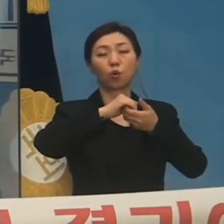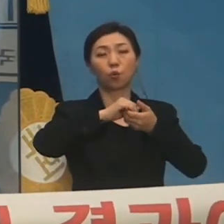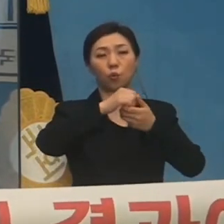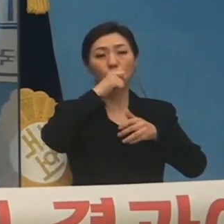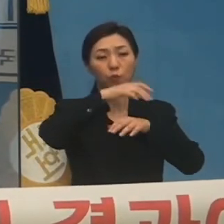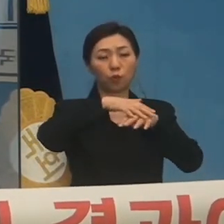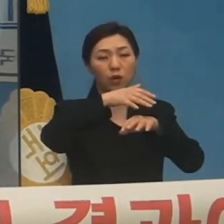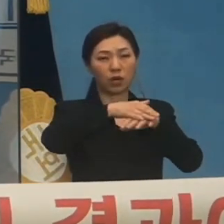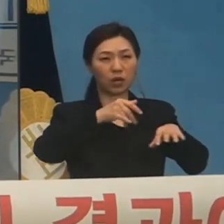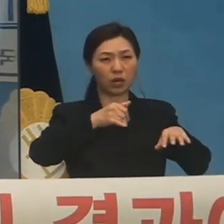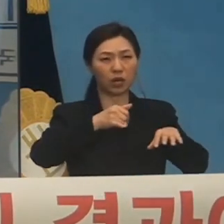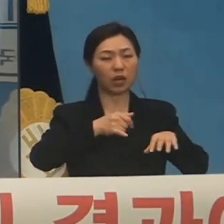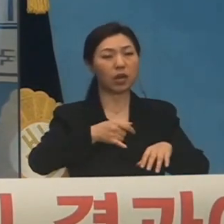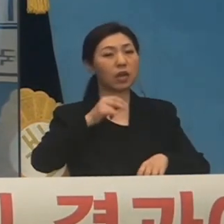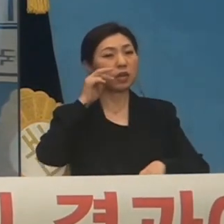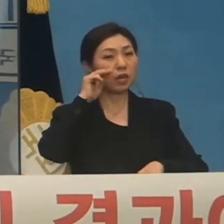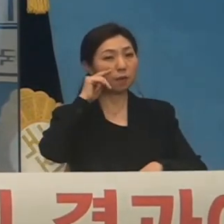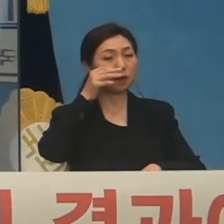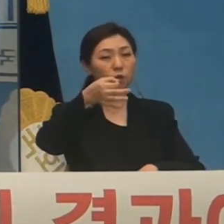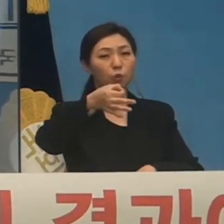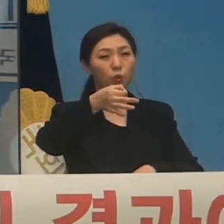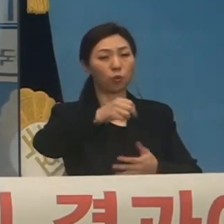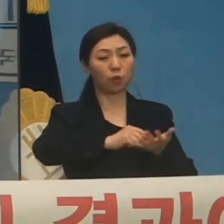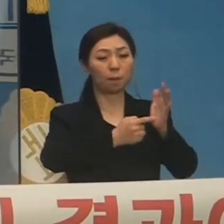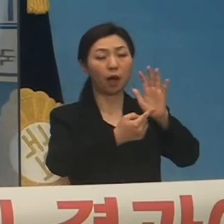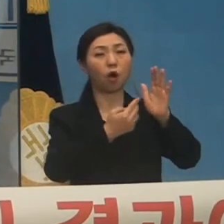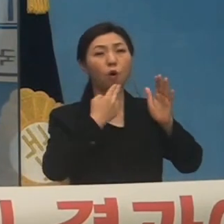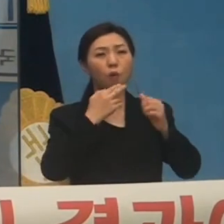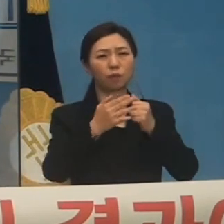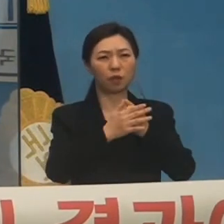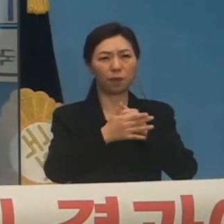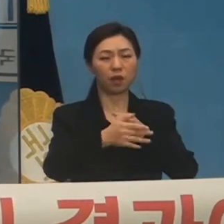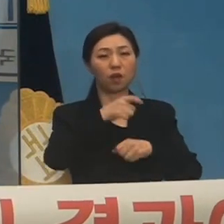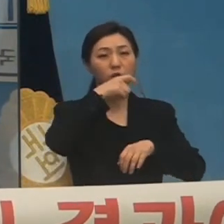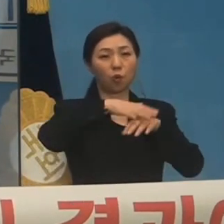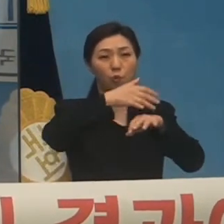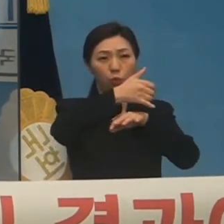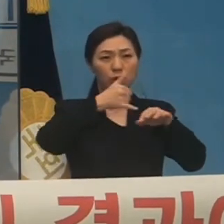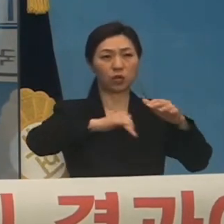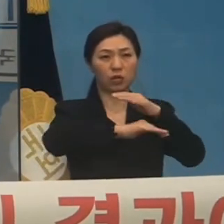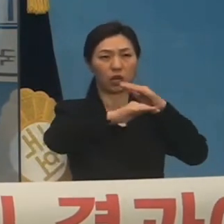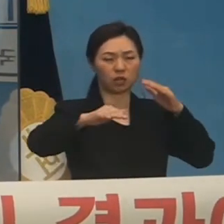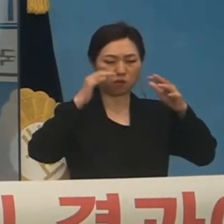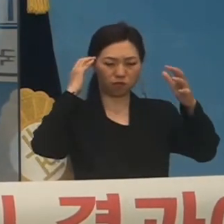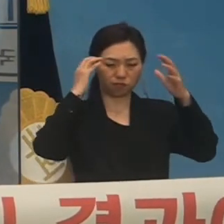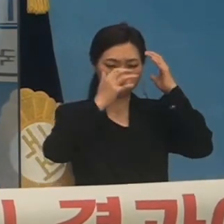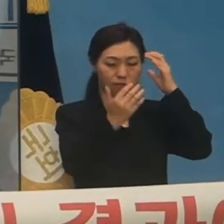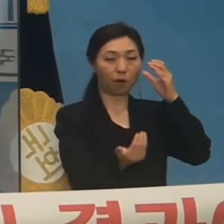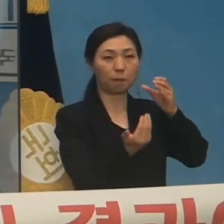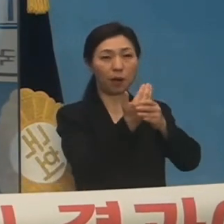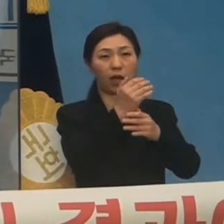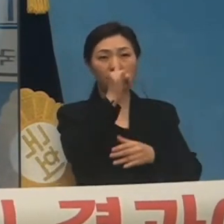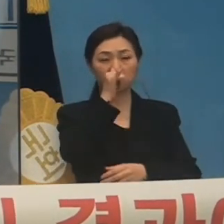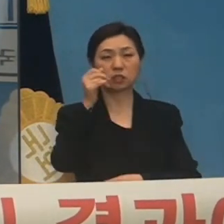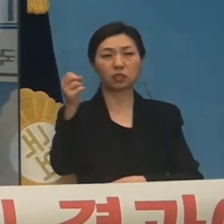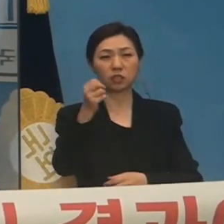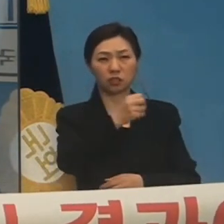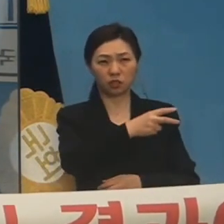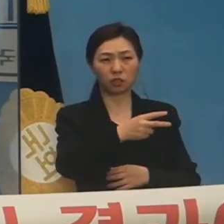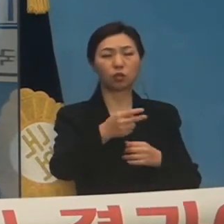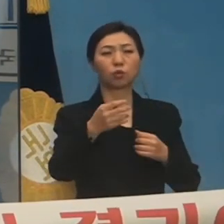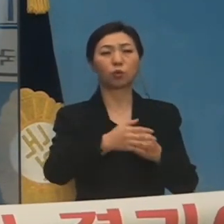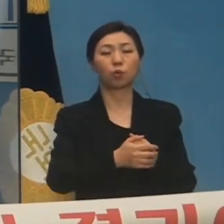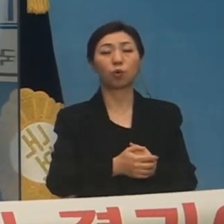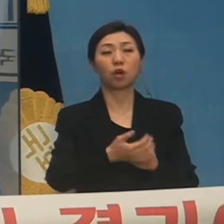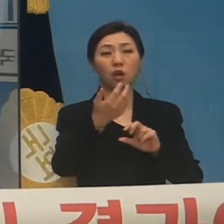않아 현장의 곤란을 불려왔으며 이는 농가와 민간 RPC의 대규모